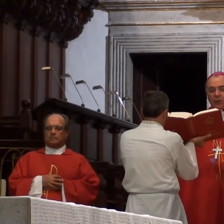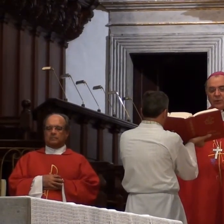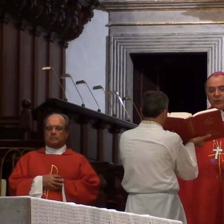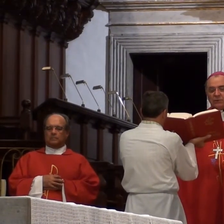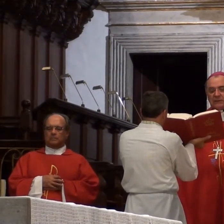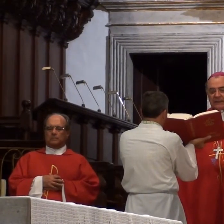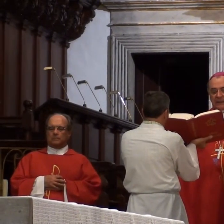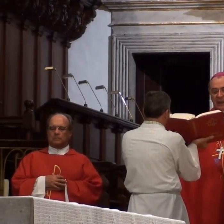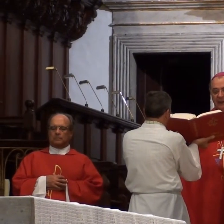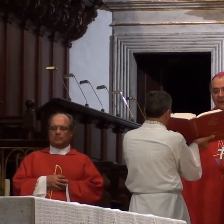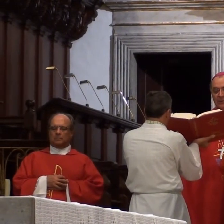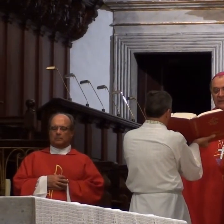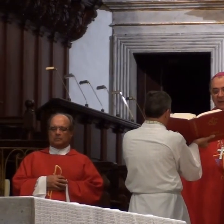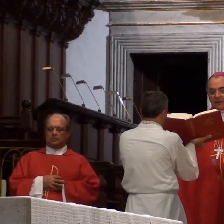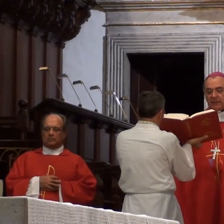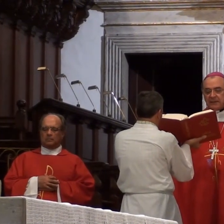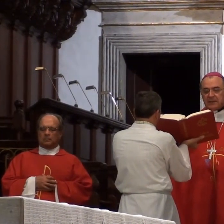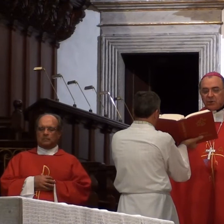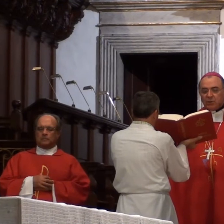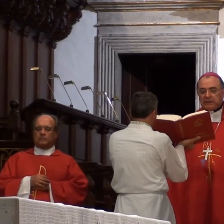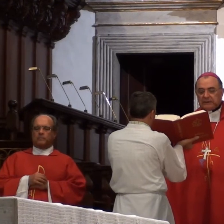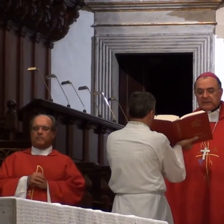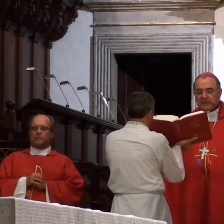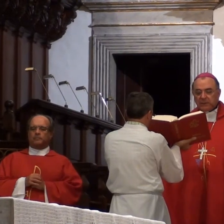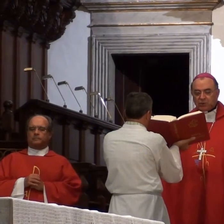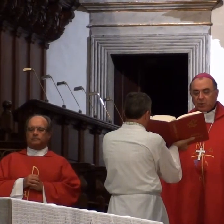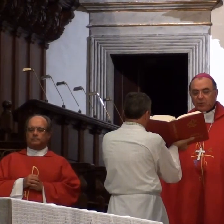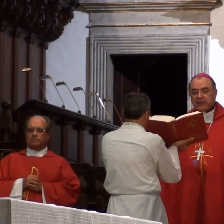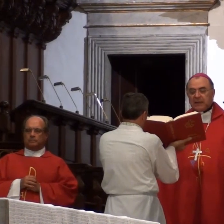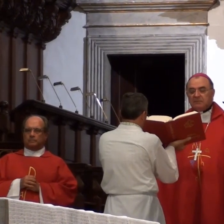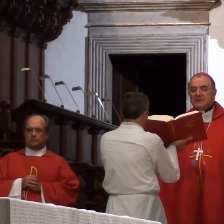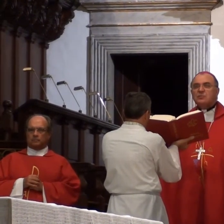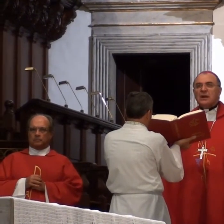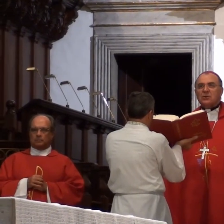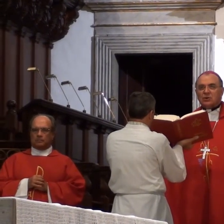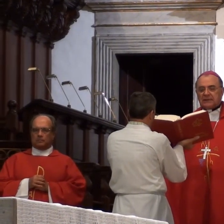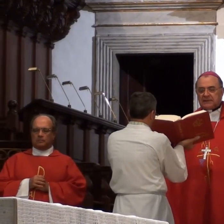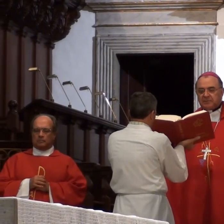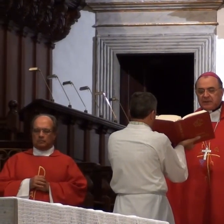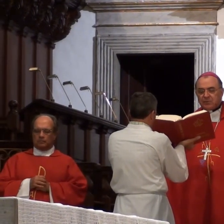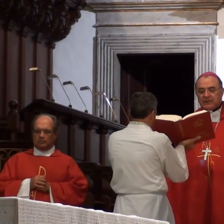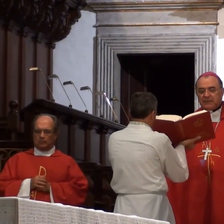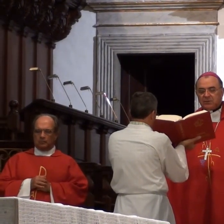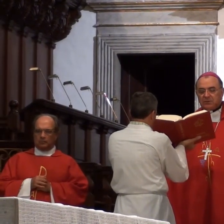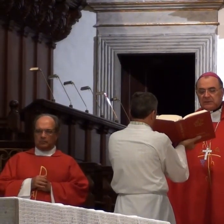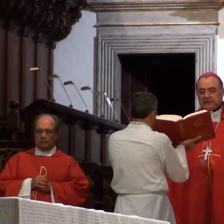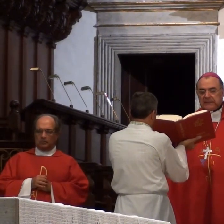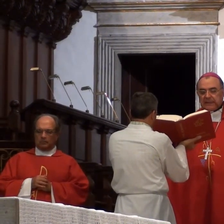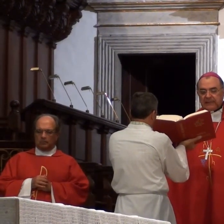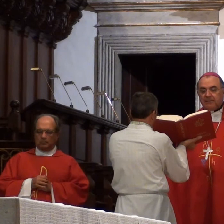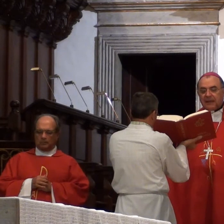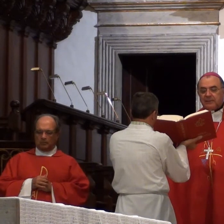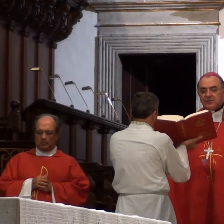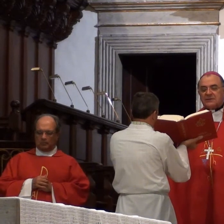la comunión que acabamos de recibir Señor nos comunique el mismo ardor del espíritu santo